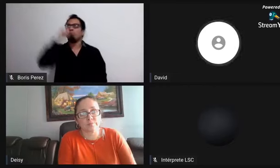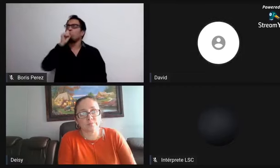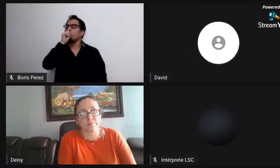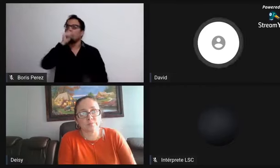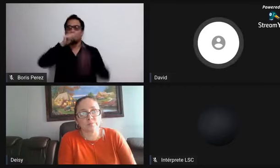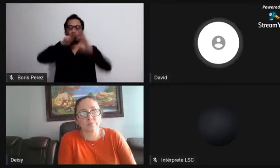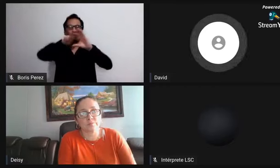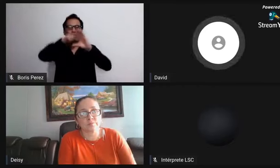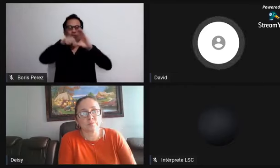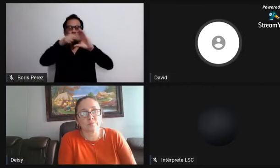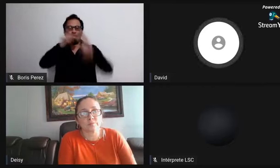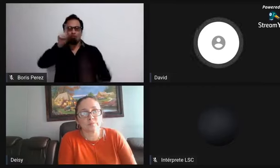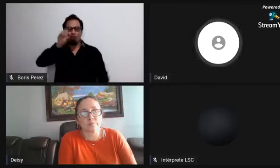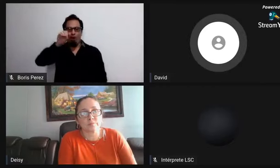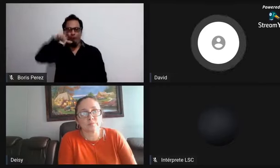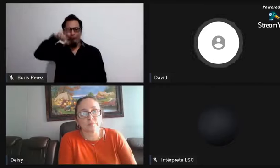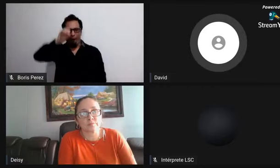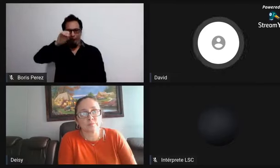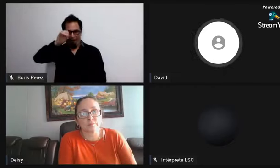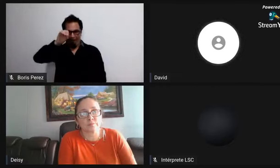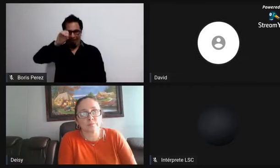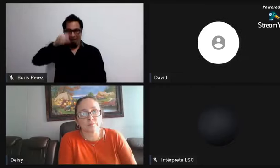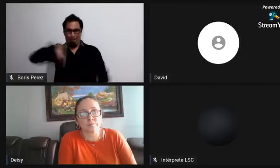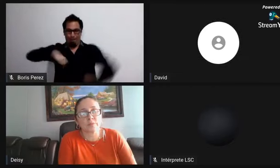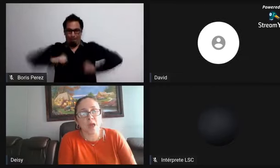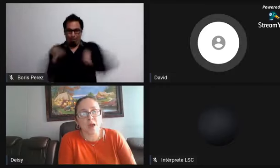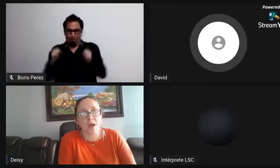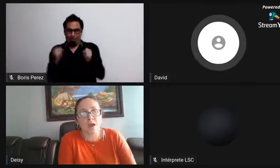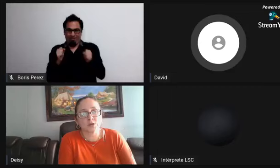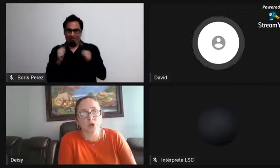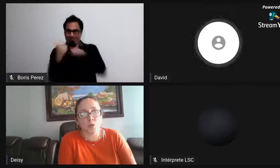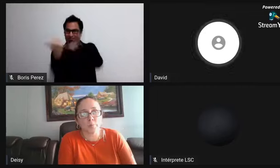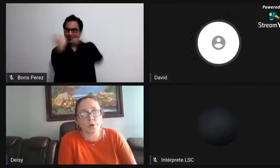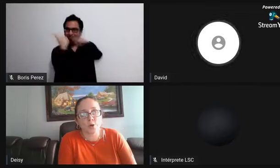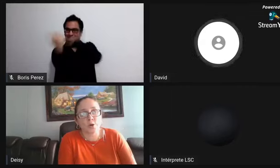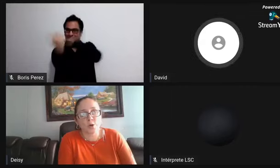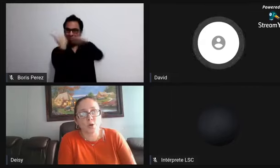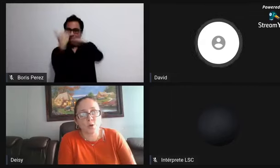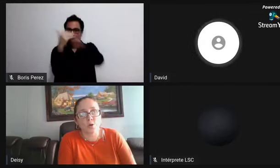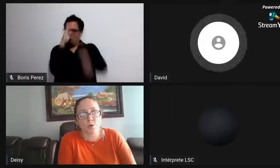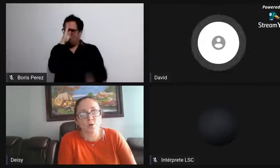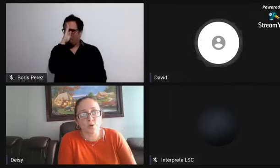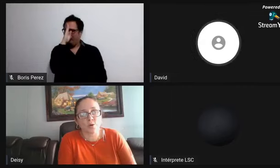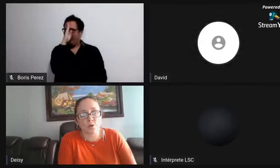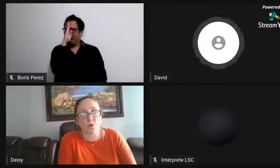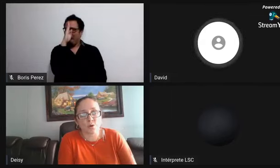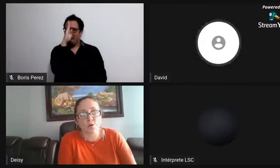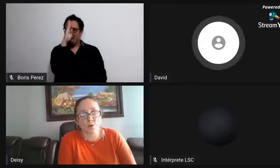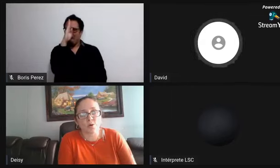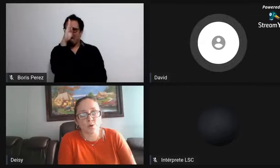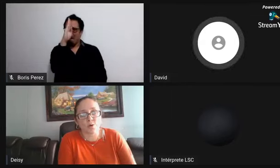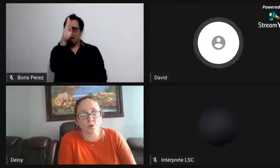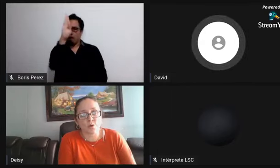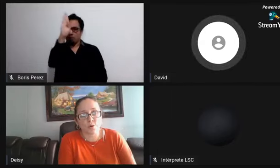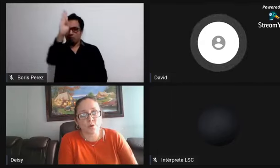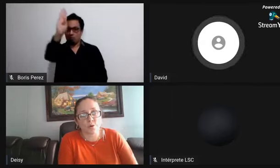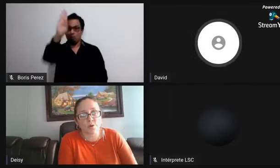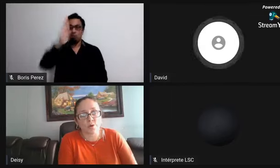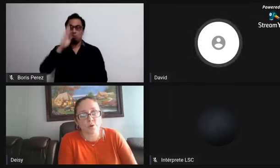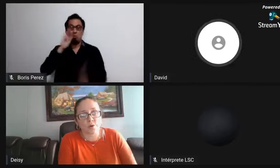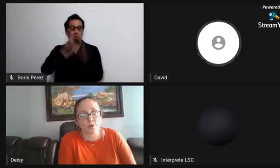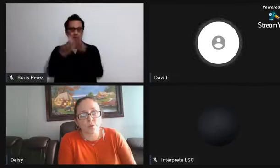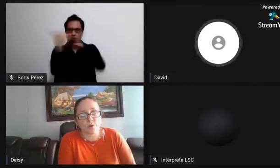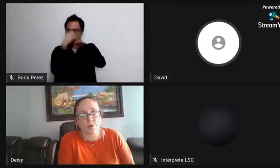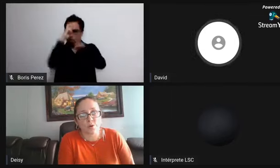Santander. No sé si tú recuerdas que en el municipio de Sopó, cerca de Bogotá,